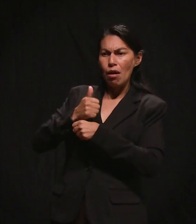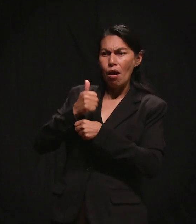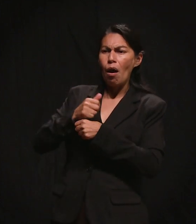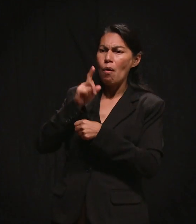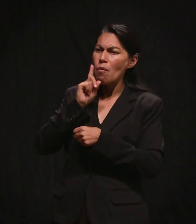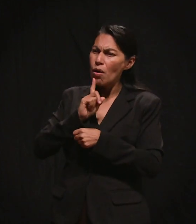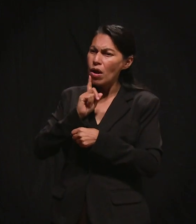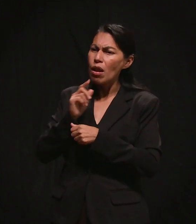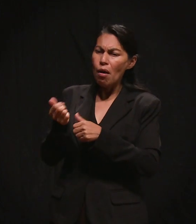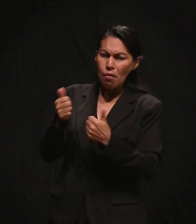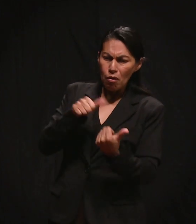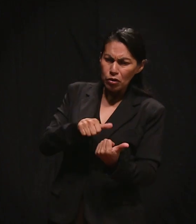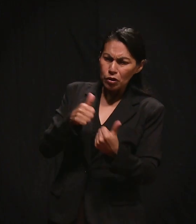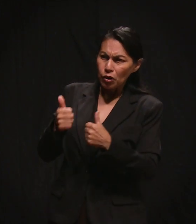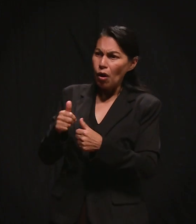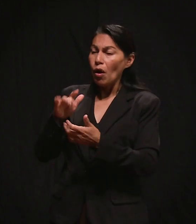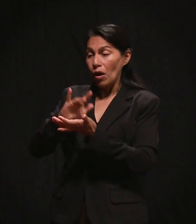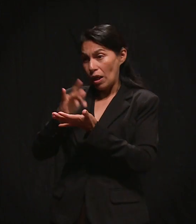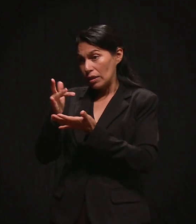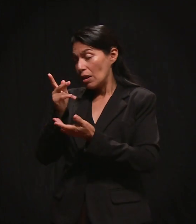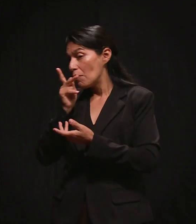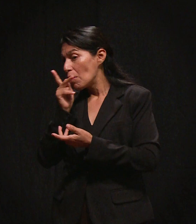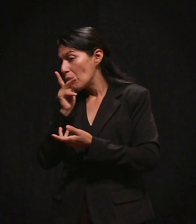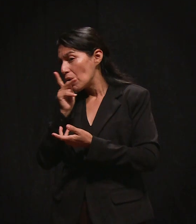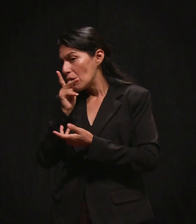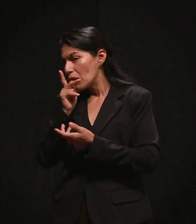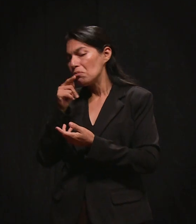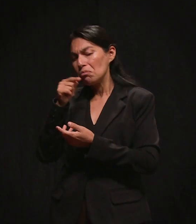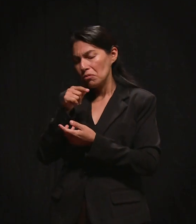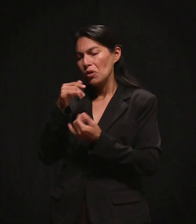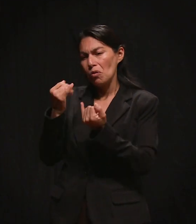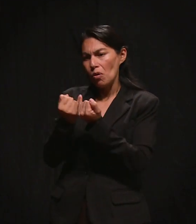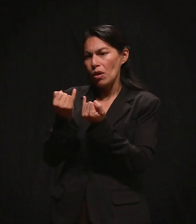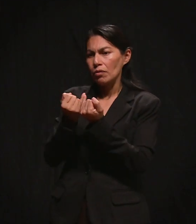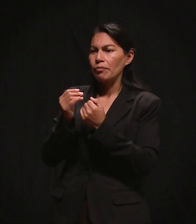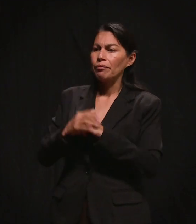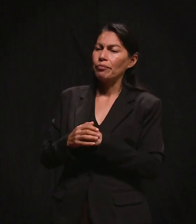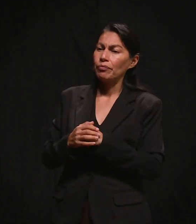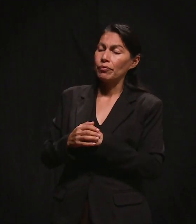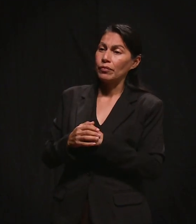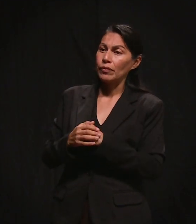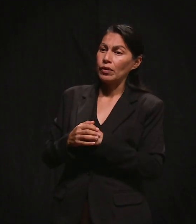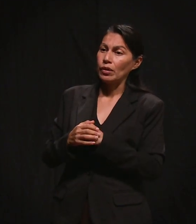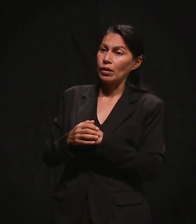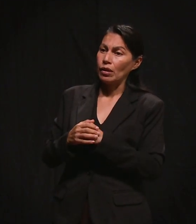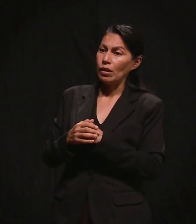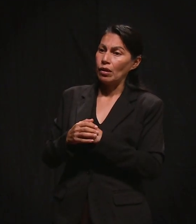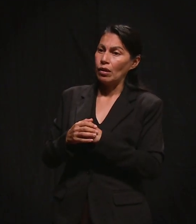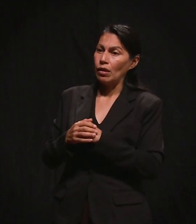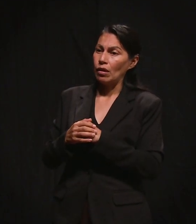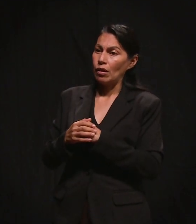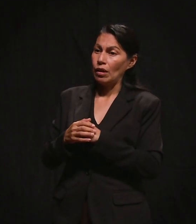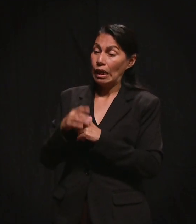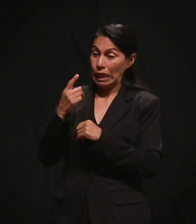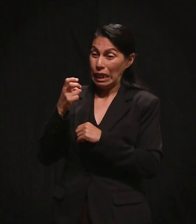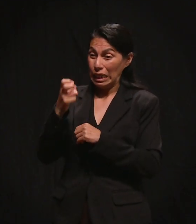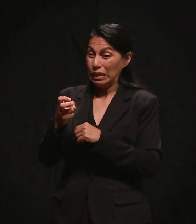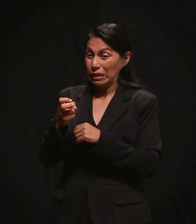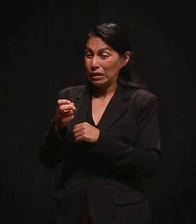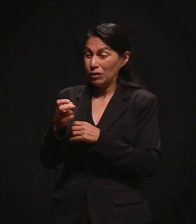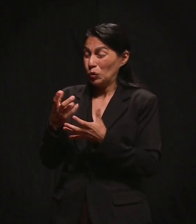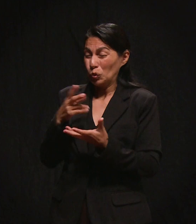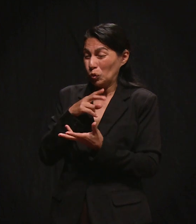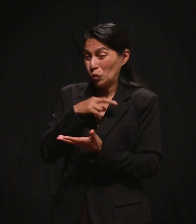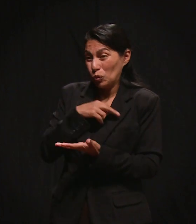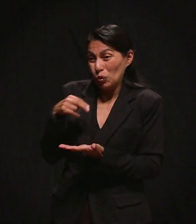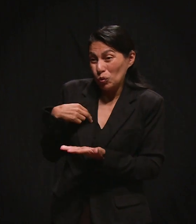padre. Y antes de que pasara el tiempo, ese final que no